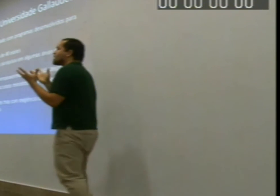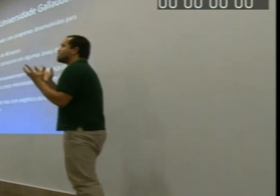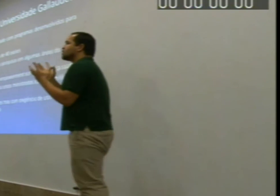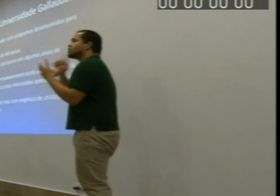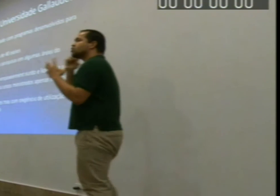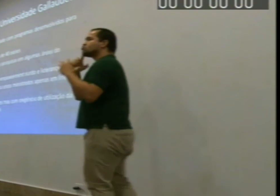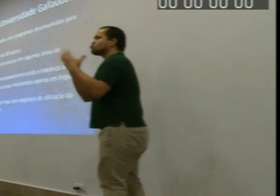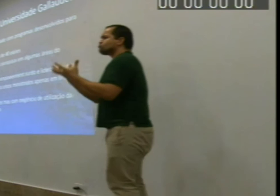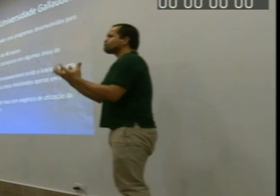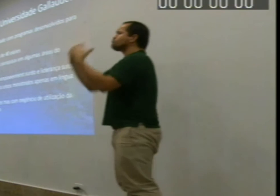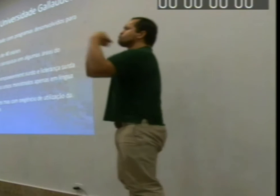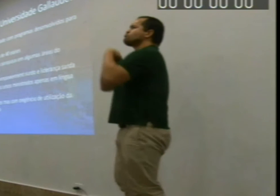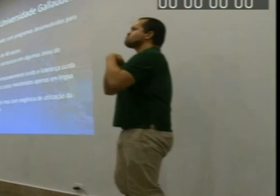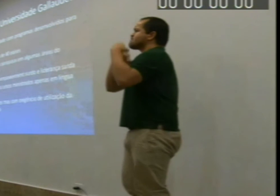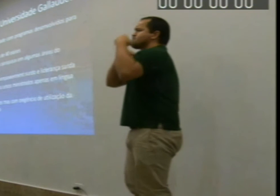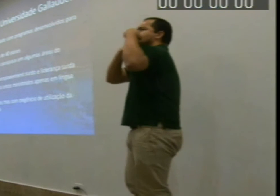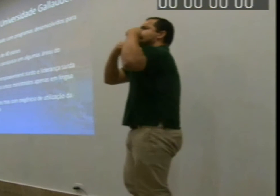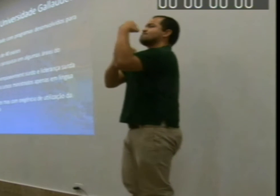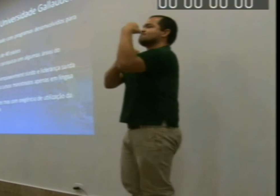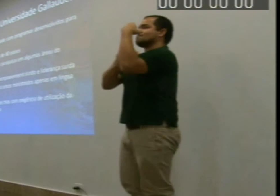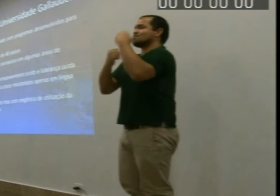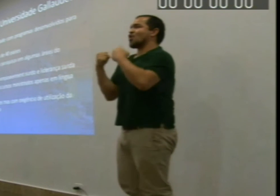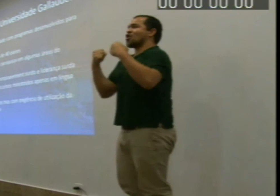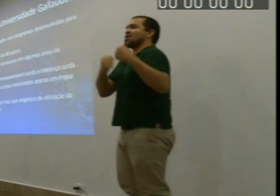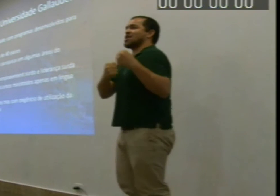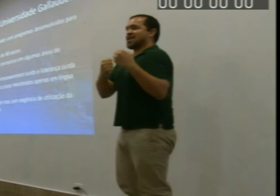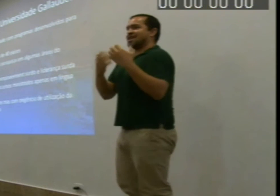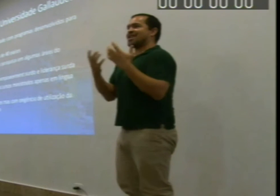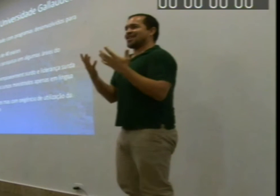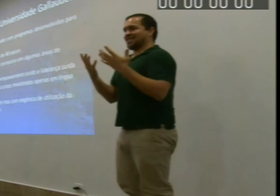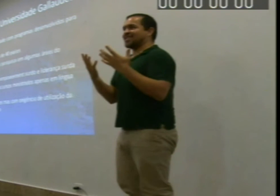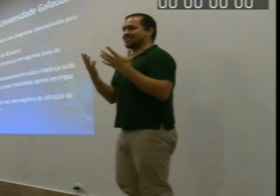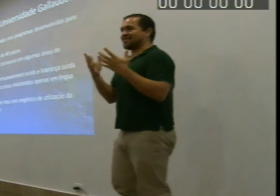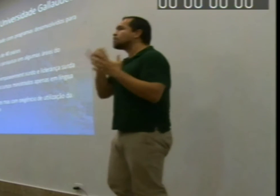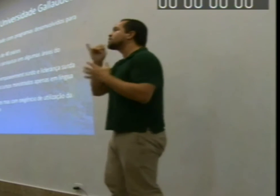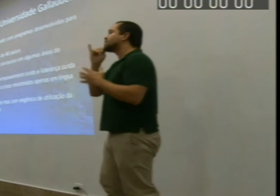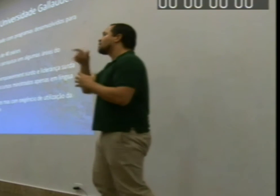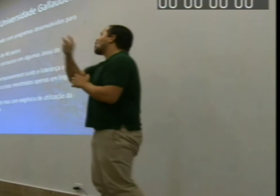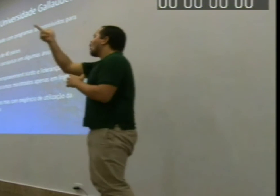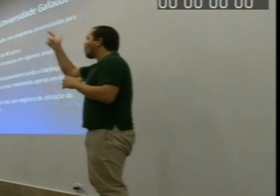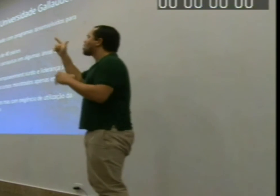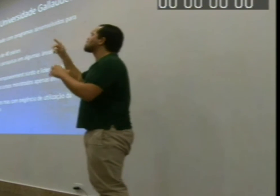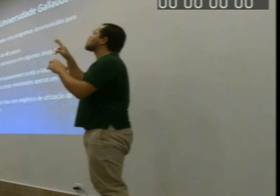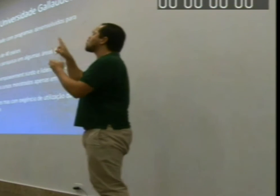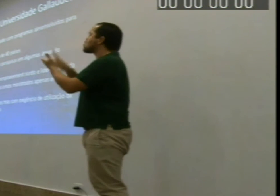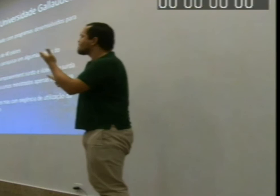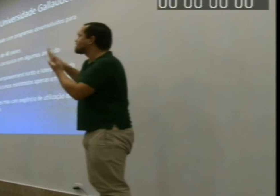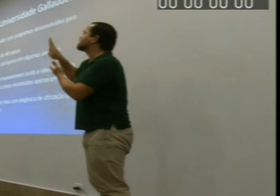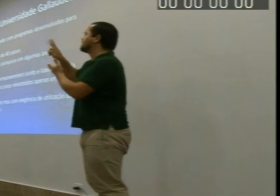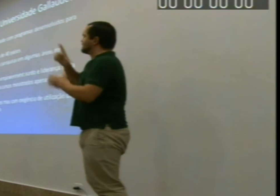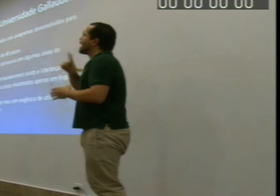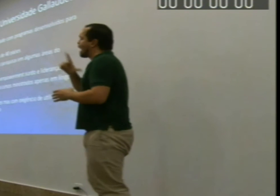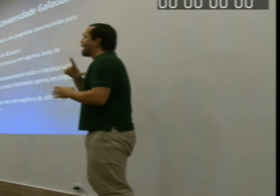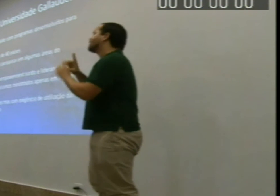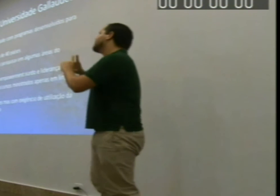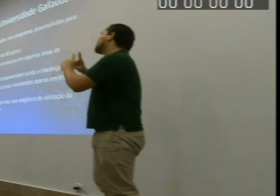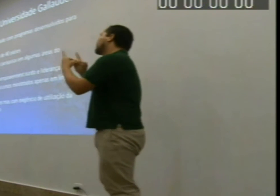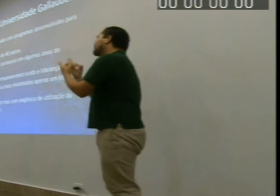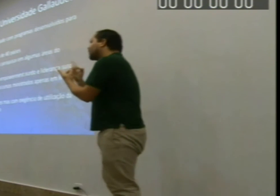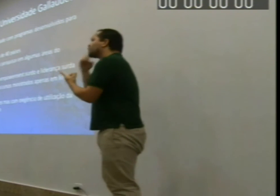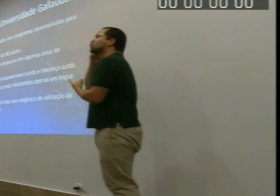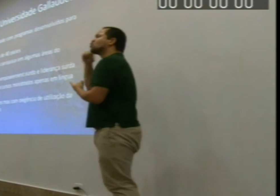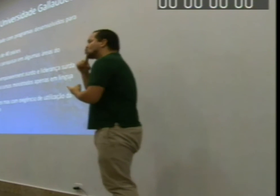empowerment é o quando o surdo incorpora e um empoderamento linguístico